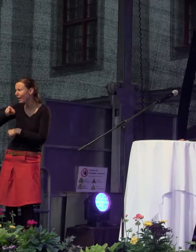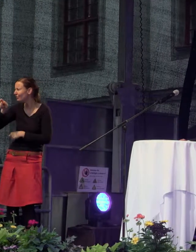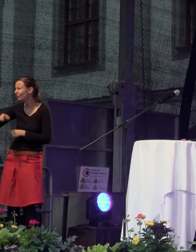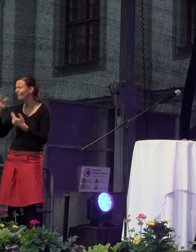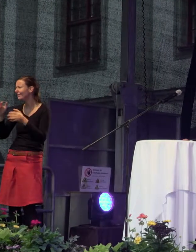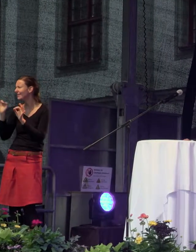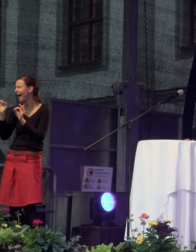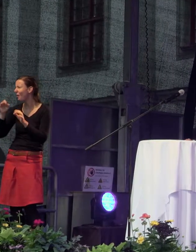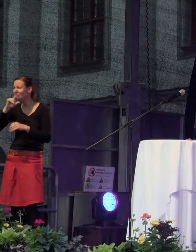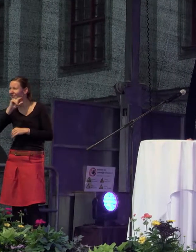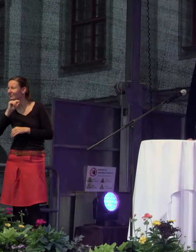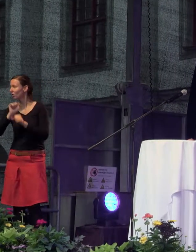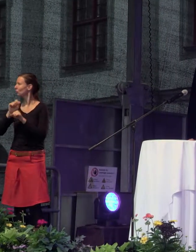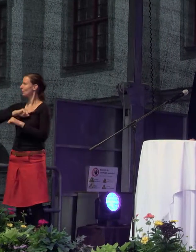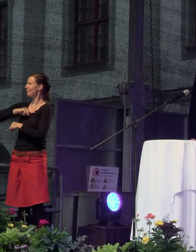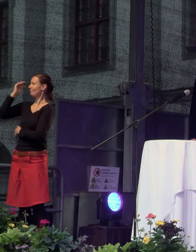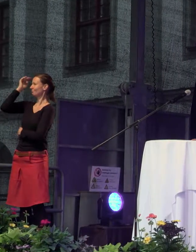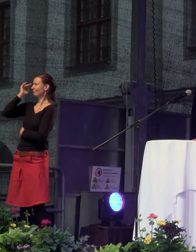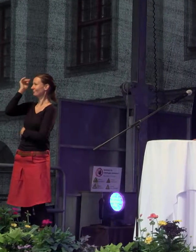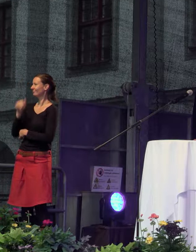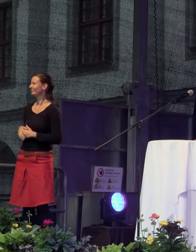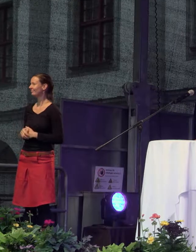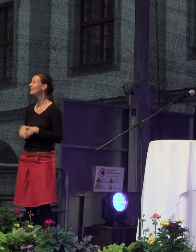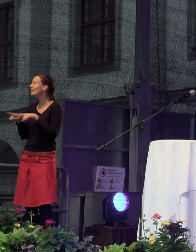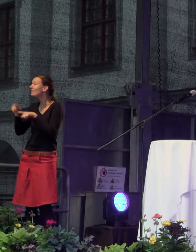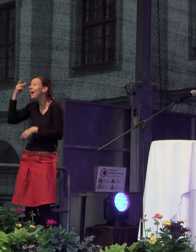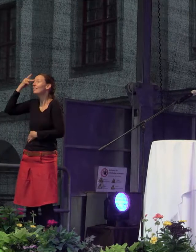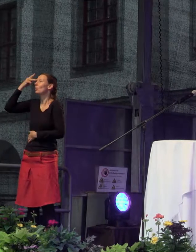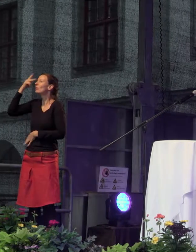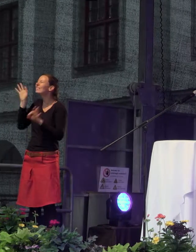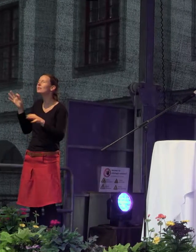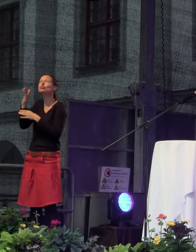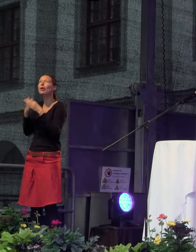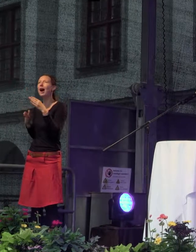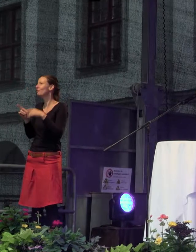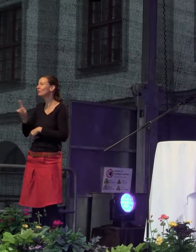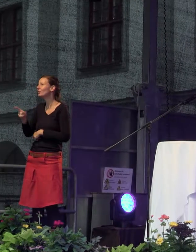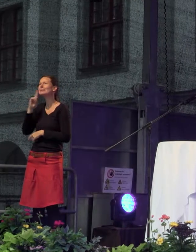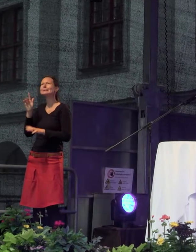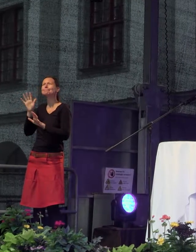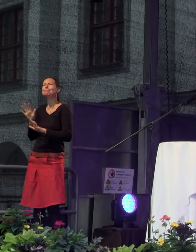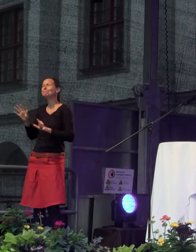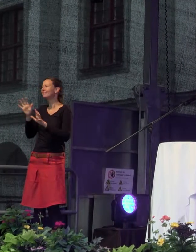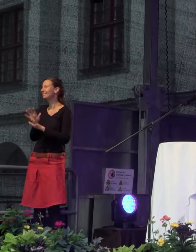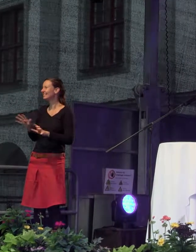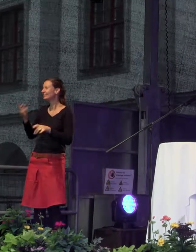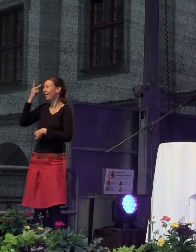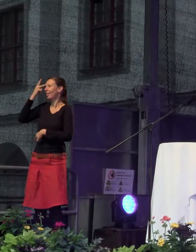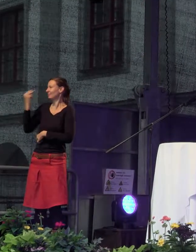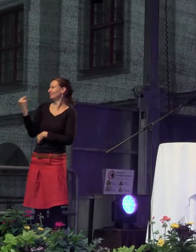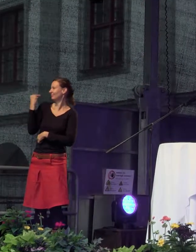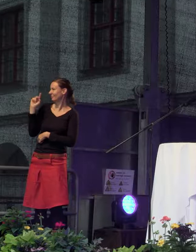formuliert sind genau wie in unseren erinnerungen ihre fotografie wird dadurch sehr